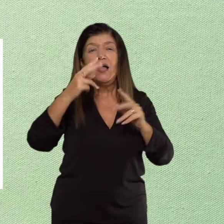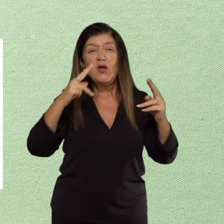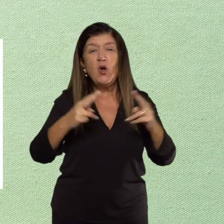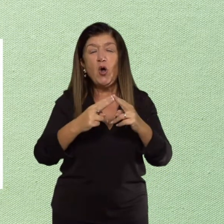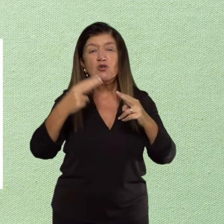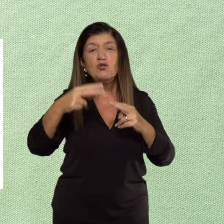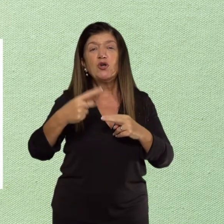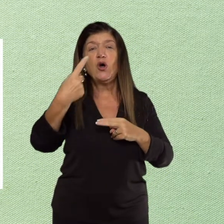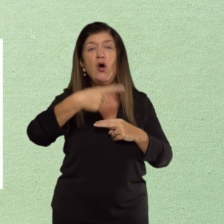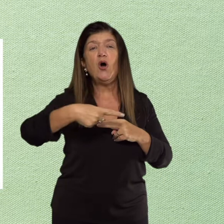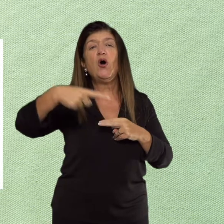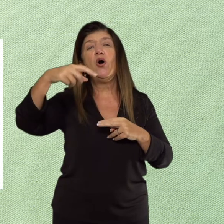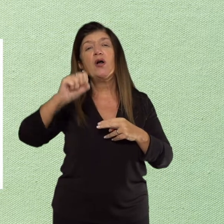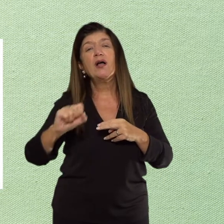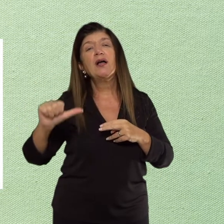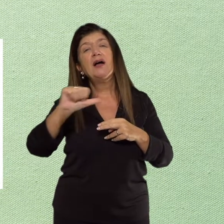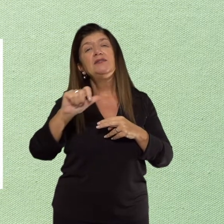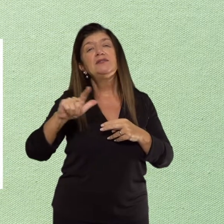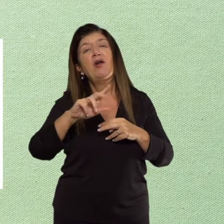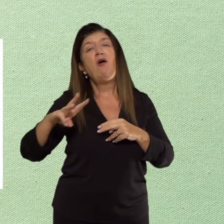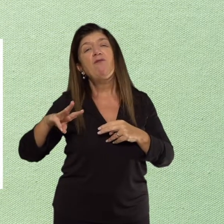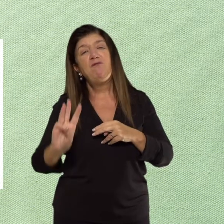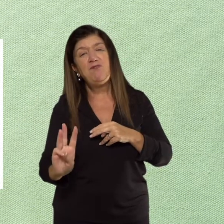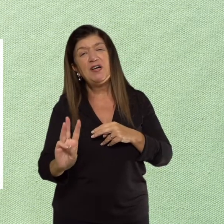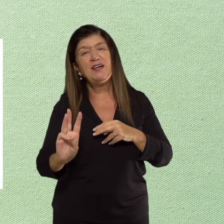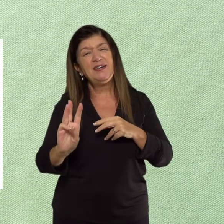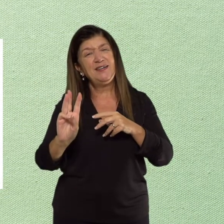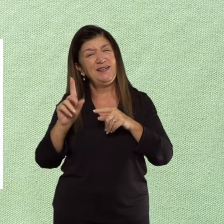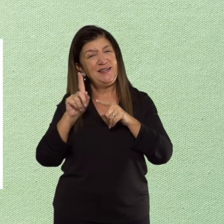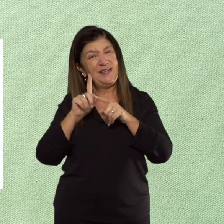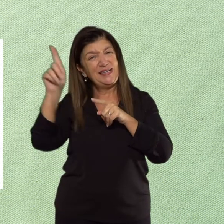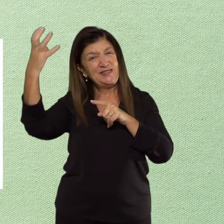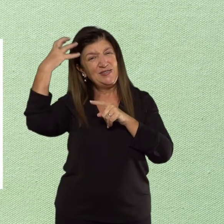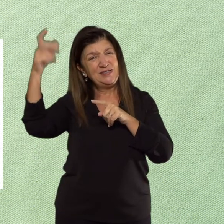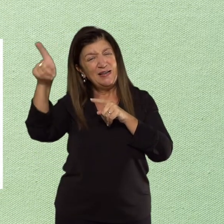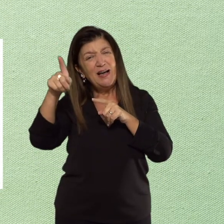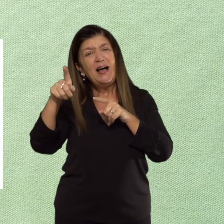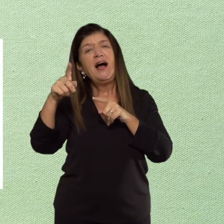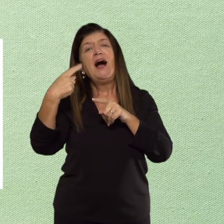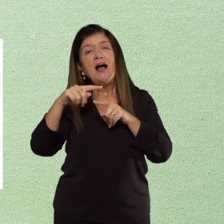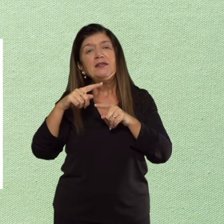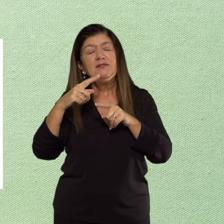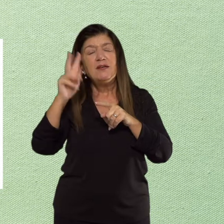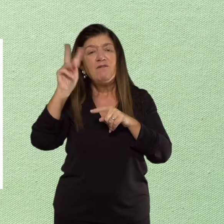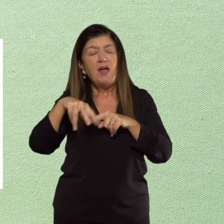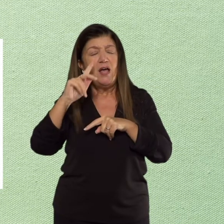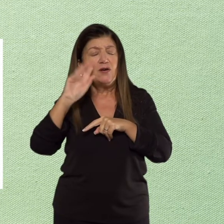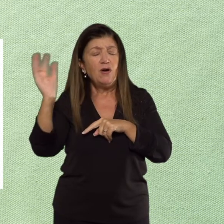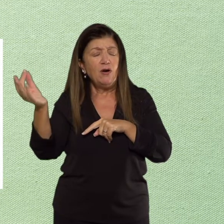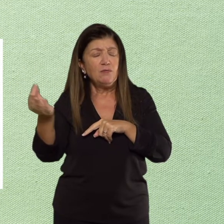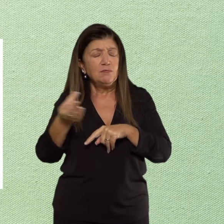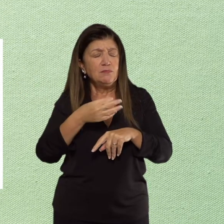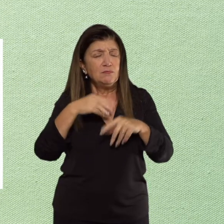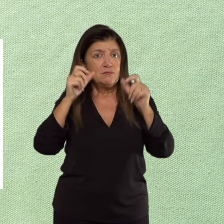a me mi ha lasciato veramente scioccato, perché pensare che a Glasgow, dove fanno proprio